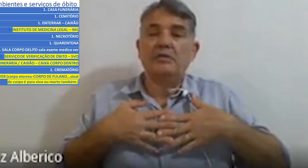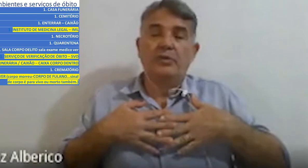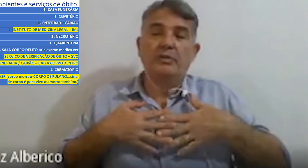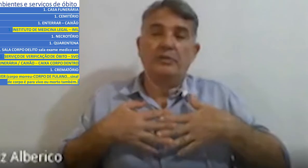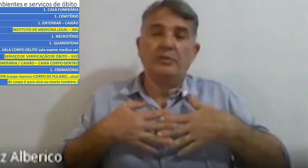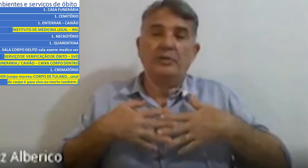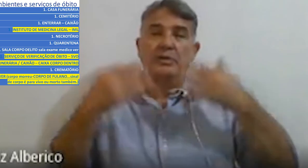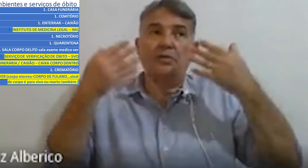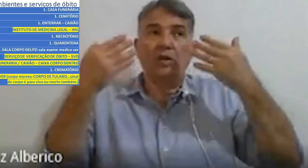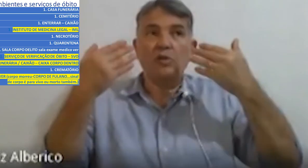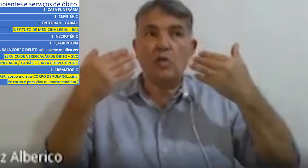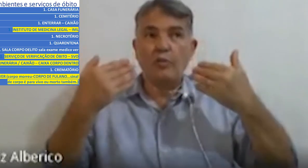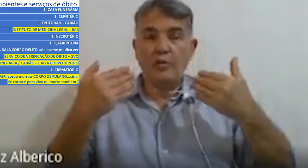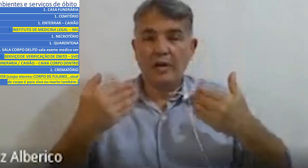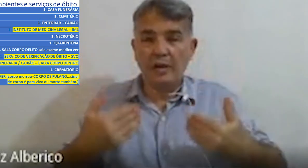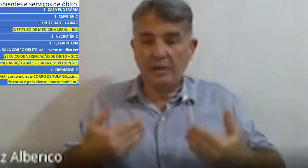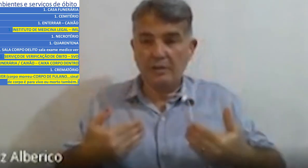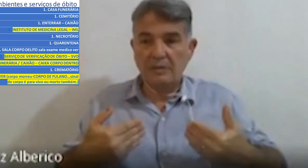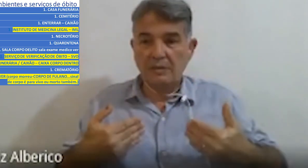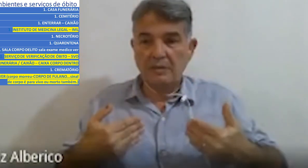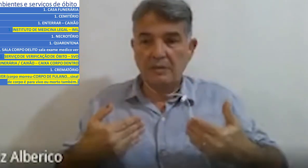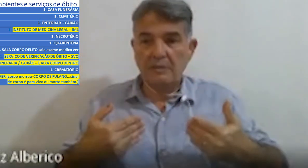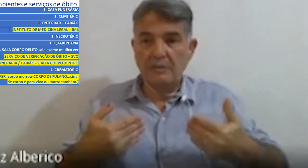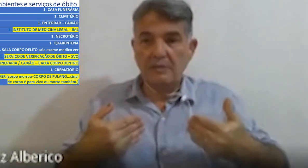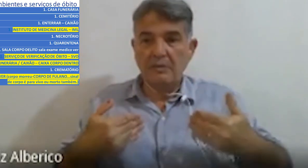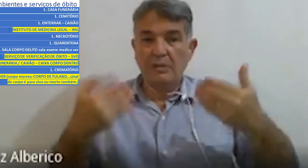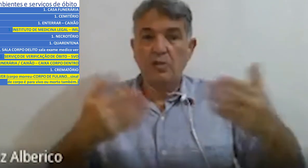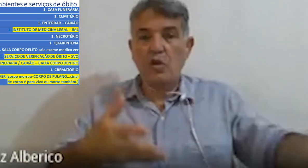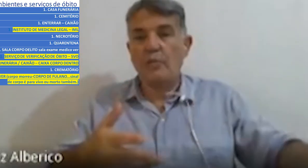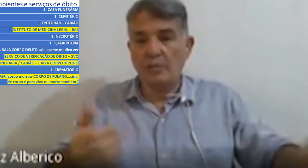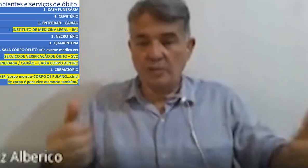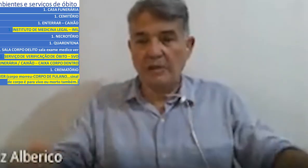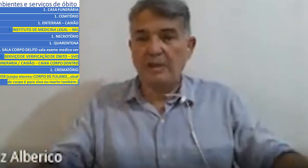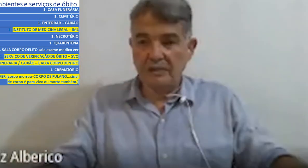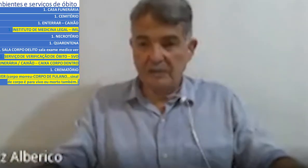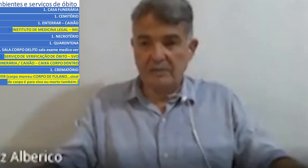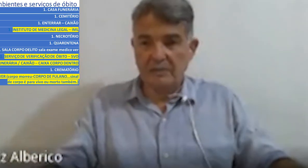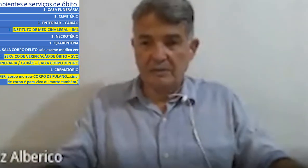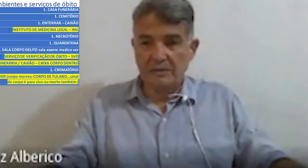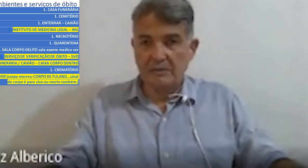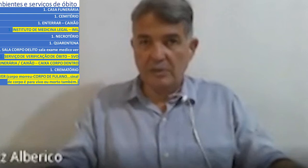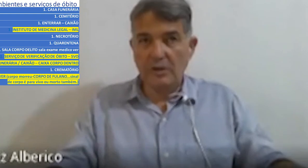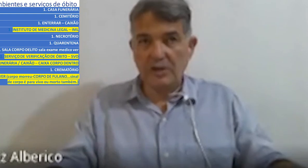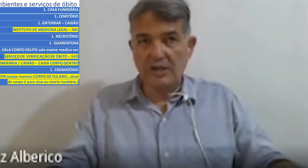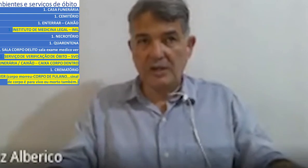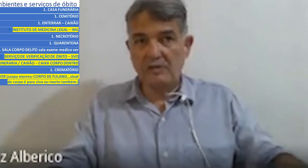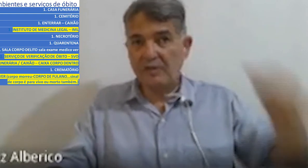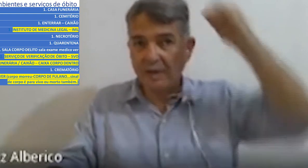Bom, eu incorporei o corpo, o cadáver. Eu acho que assim vai ficar